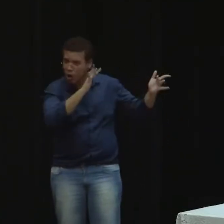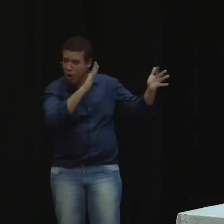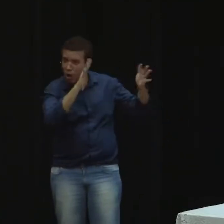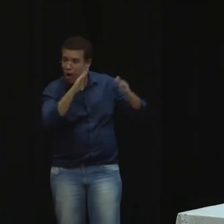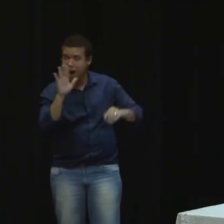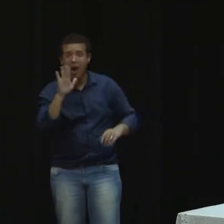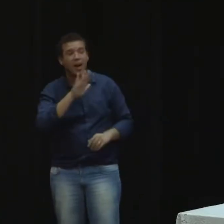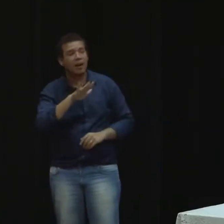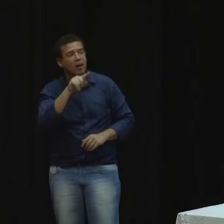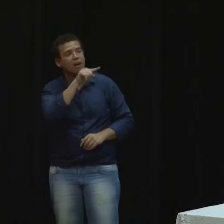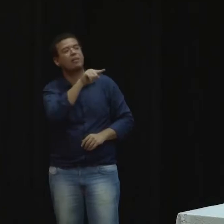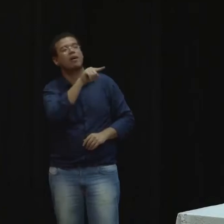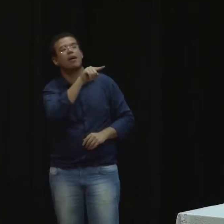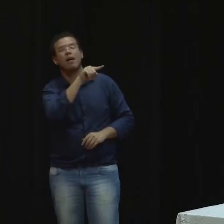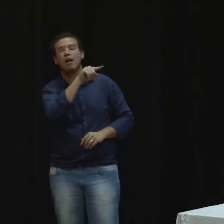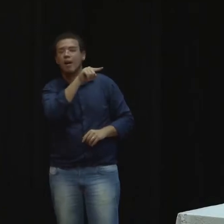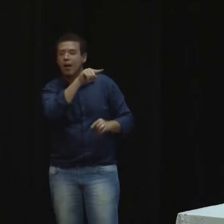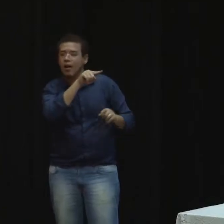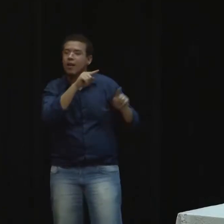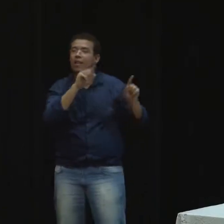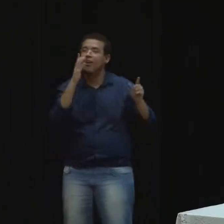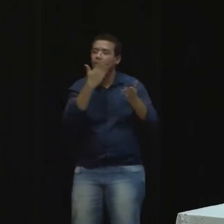de sinais, histórias,